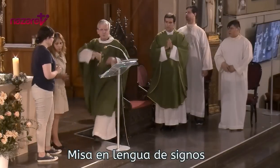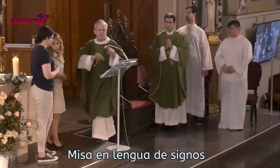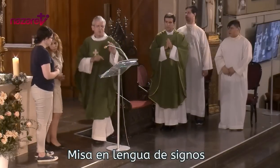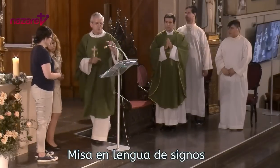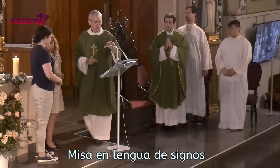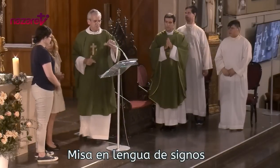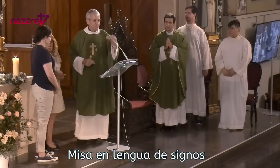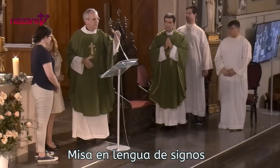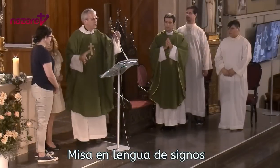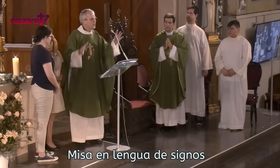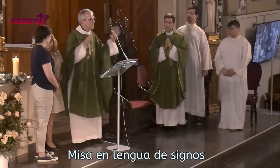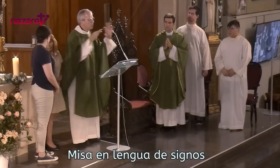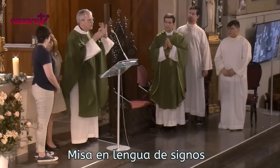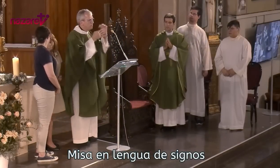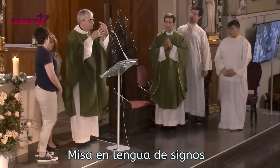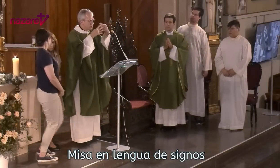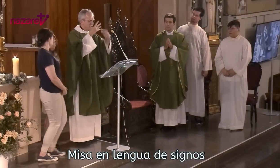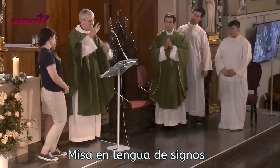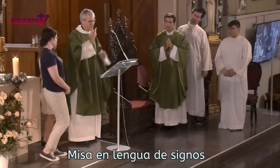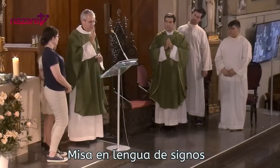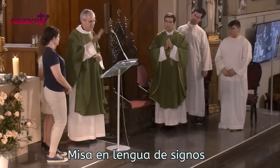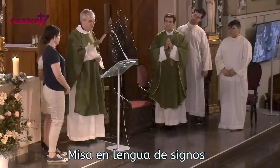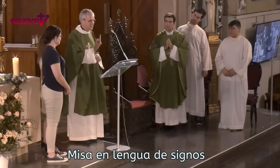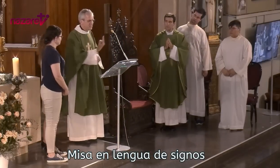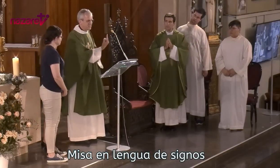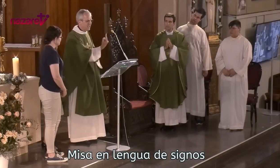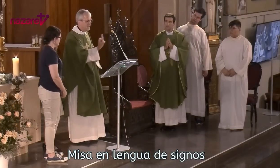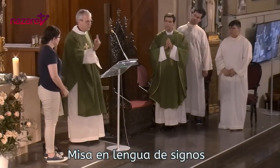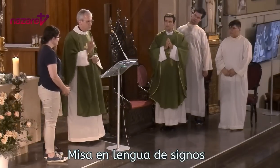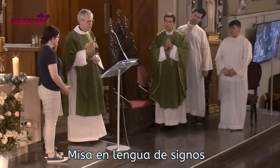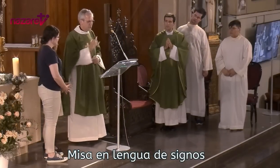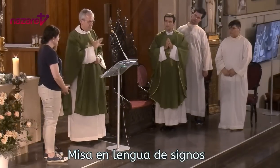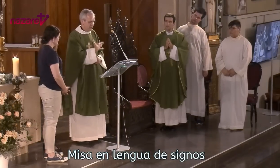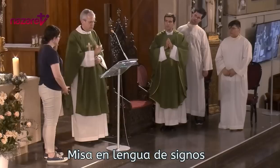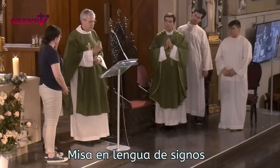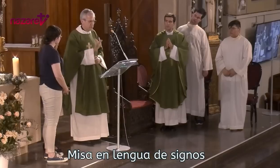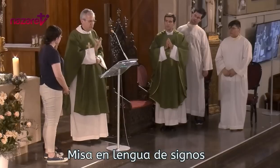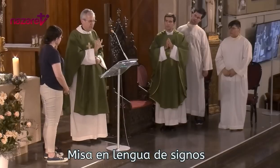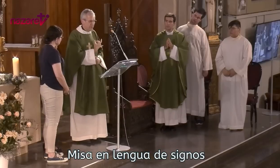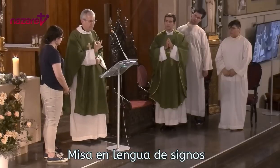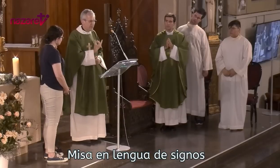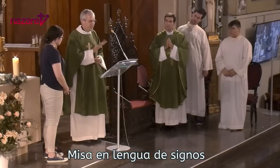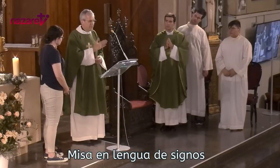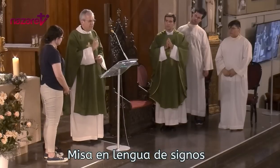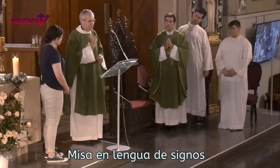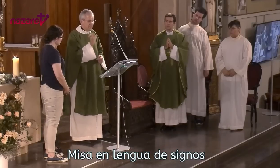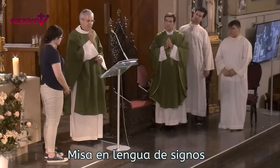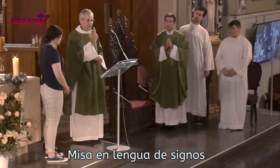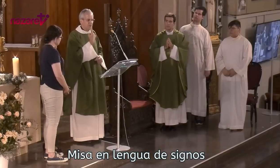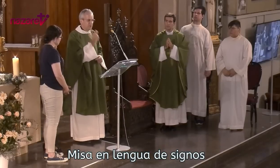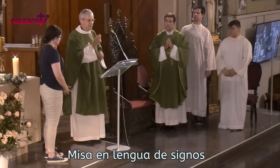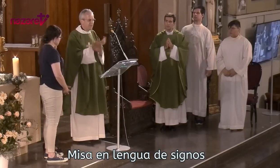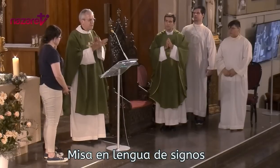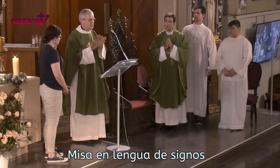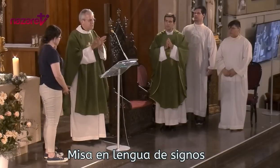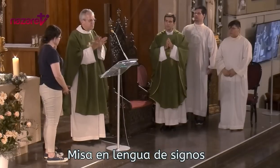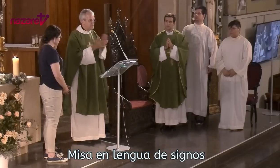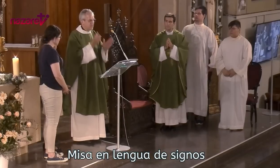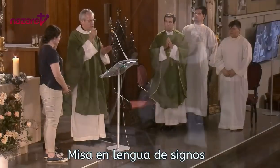escúchanos. Unimos a esas peticiones las que cada uno de nosotros llevamos en nuestro corazón y que a veces son difíciles de expresar con